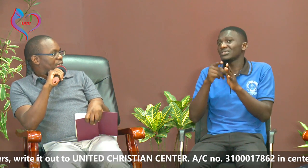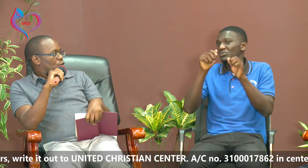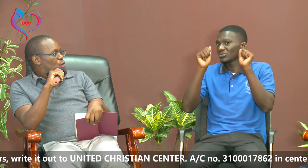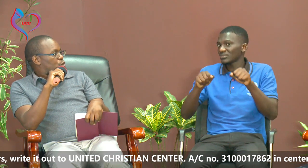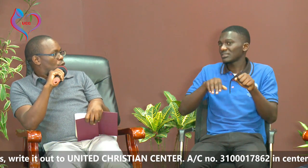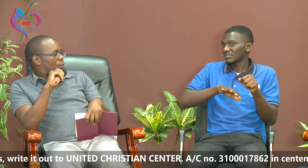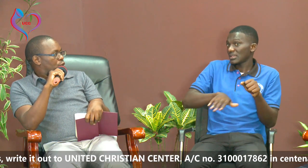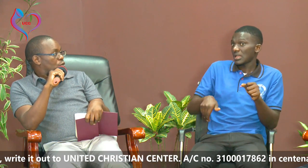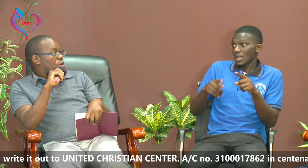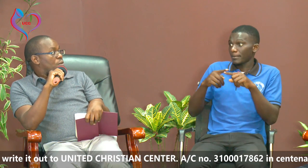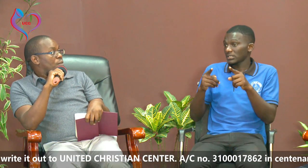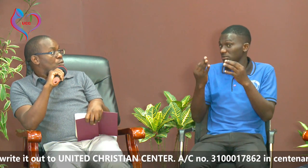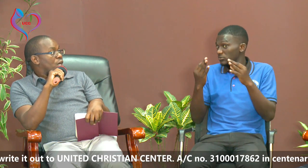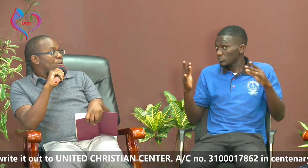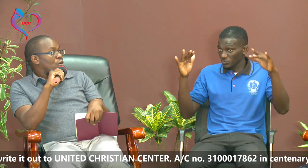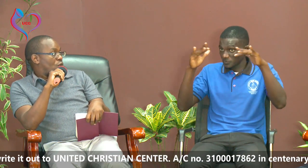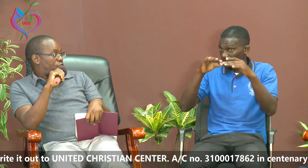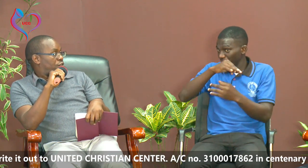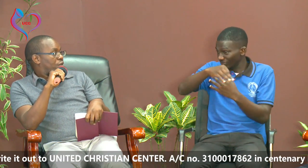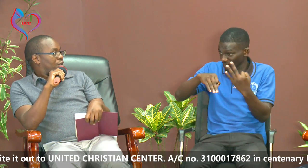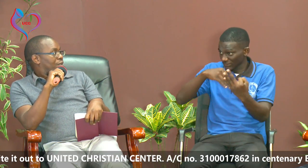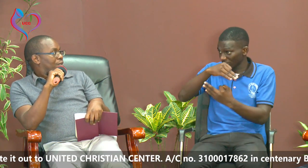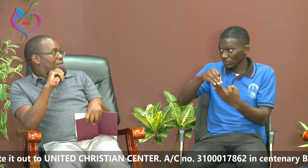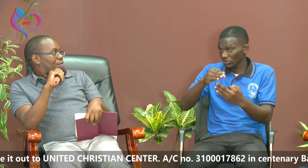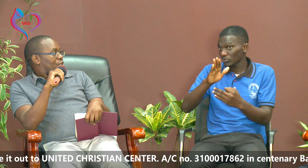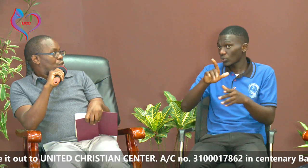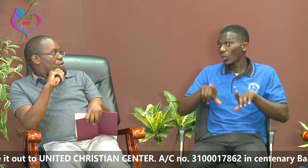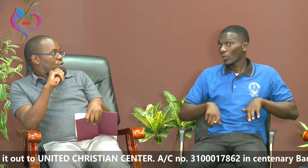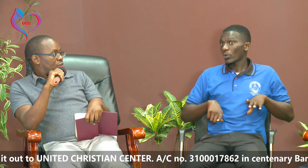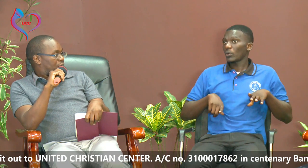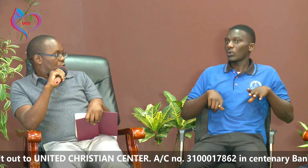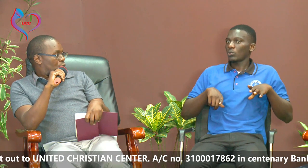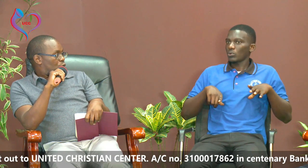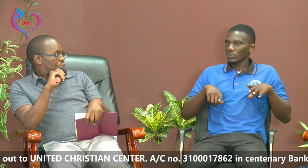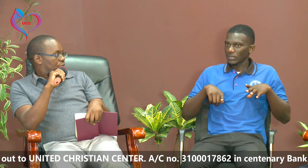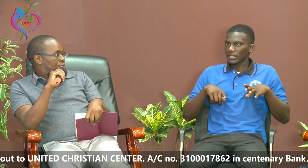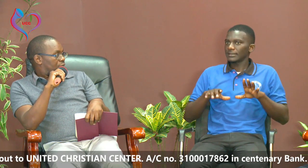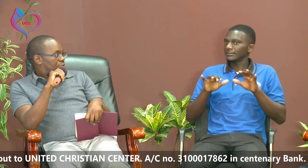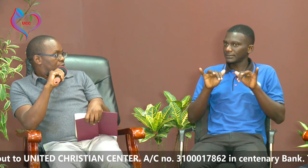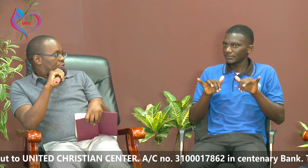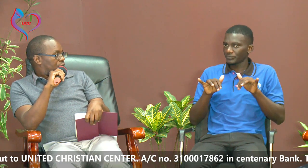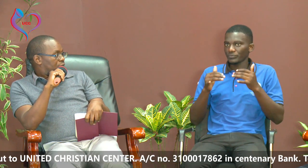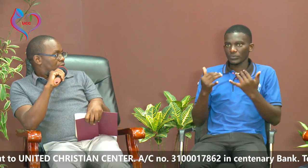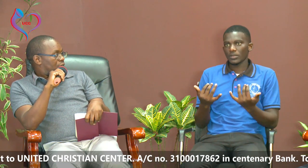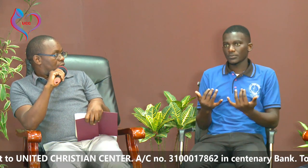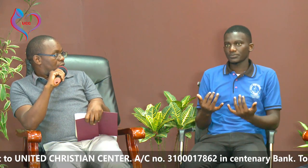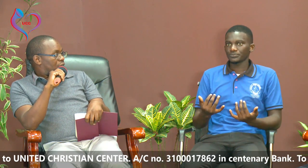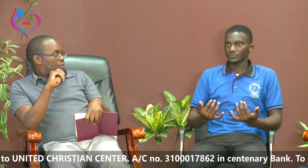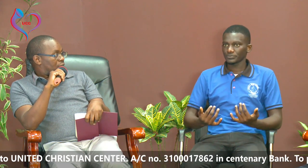chopatan kukusonga mu otan kokulaba bulamu bonga buli off so ntandi kideru wa guluku muzeyi wow